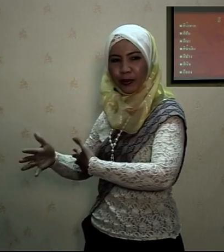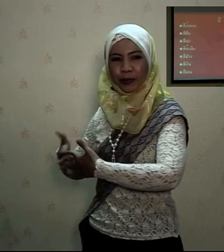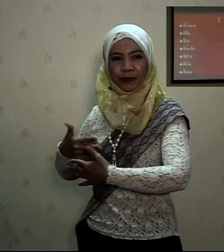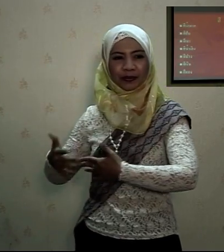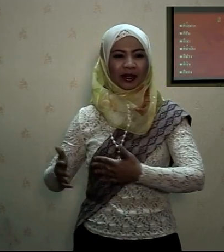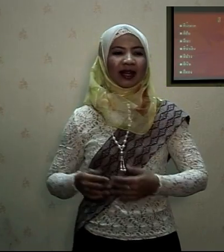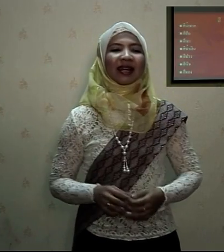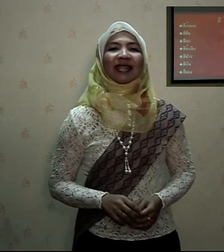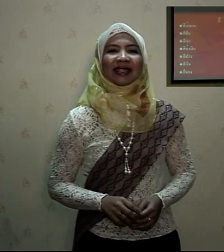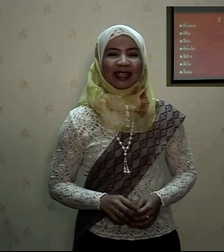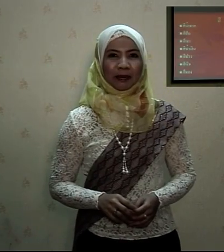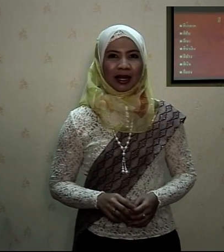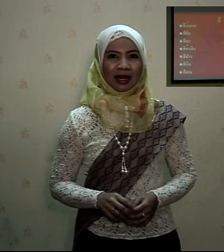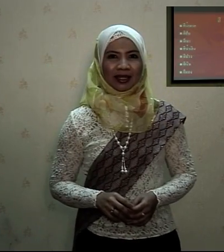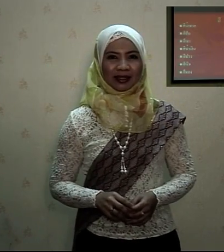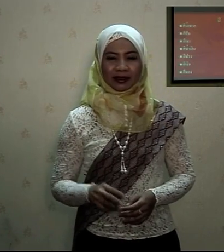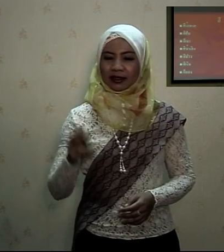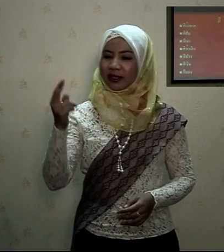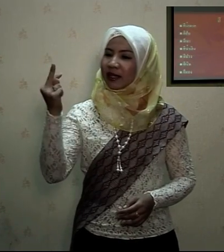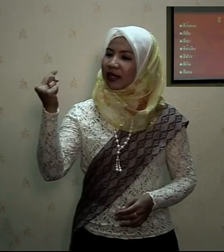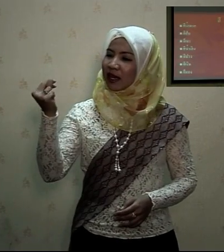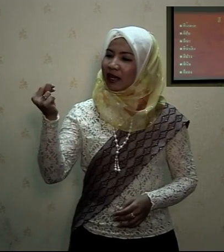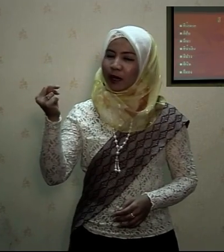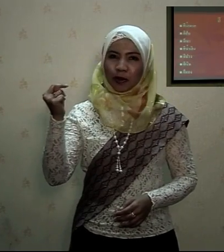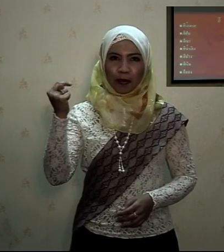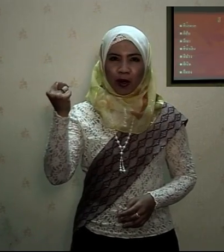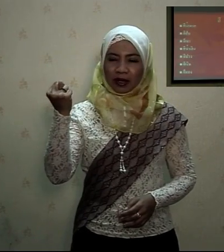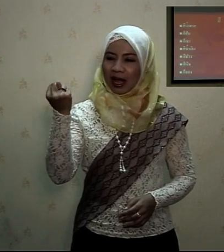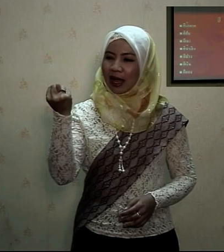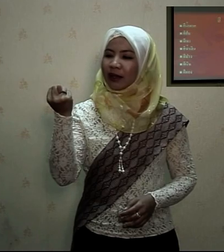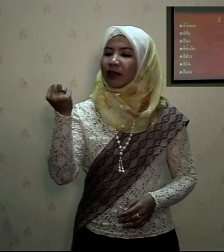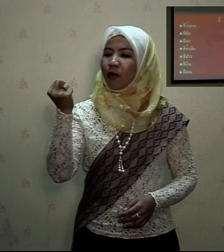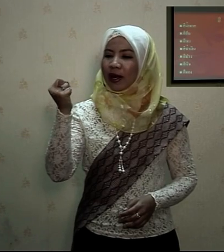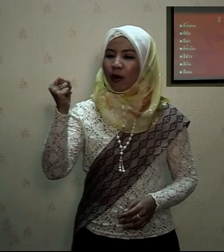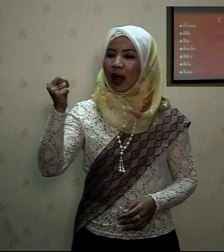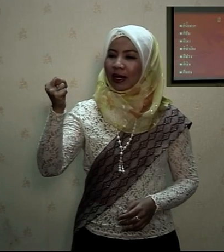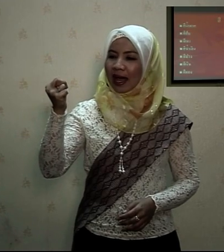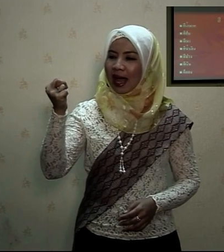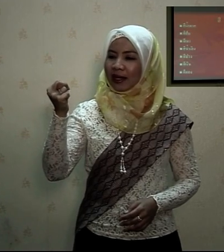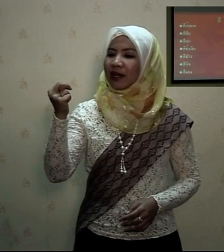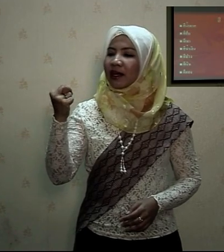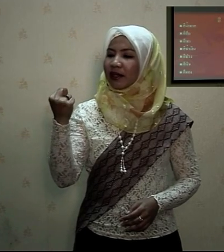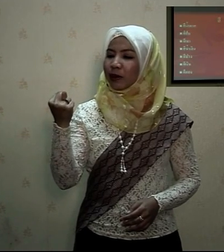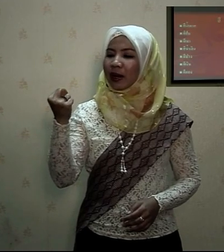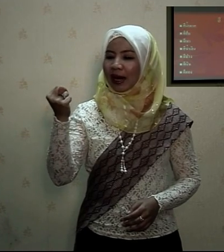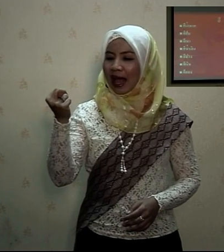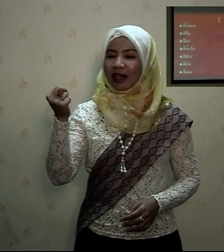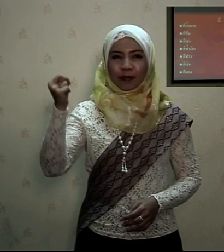เทาสีน้ำเงินนำนิ้วโป้งนะคะไว้ระหว่างกลางนิ้วกลางกับนิ้ว